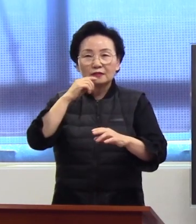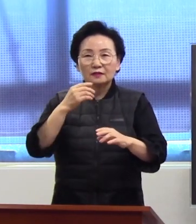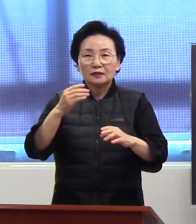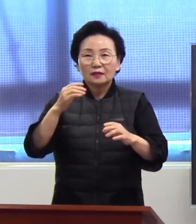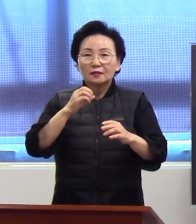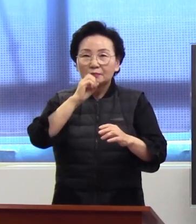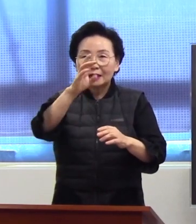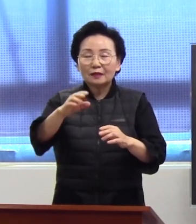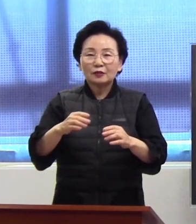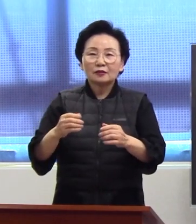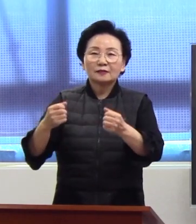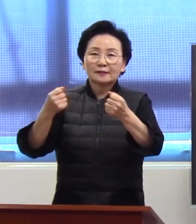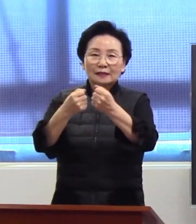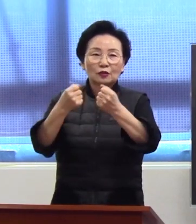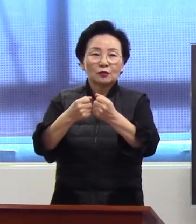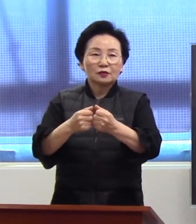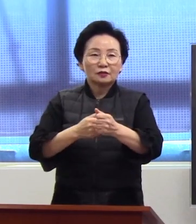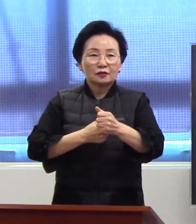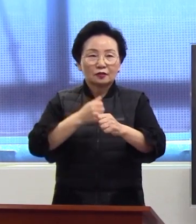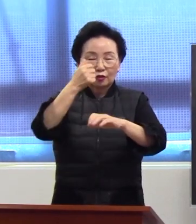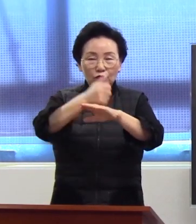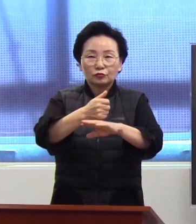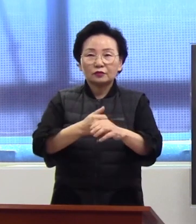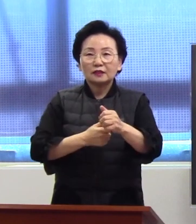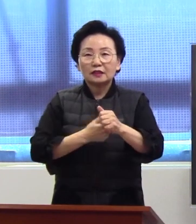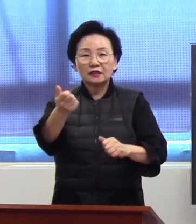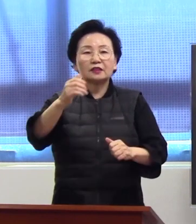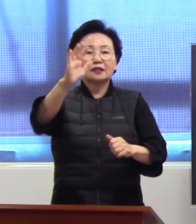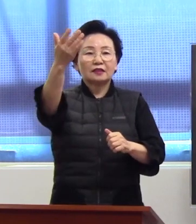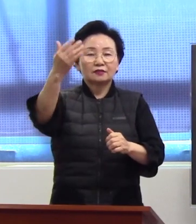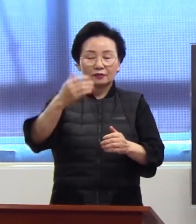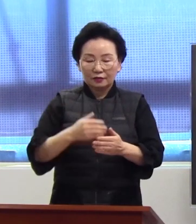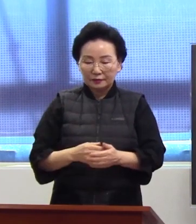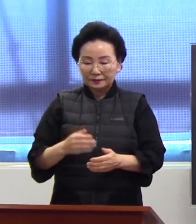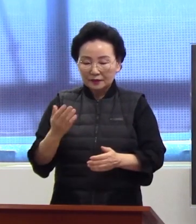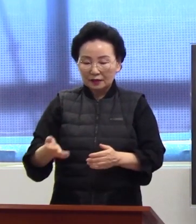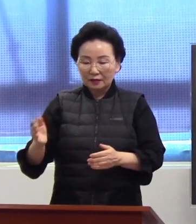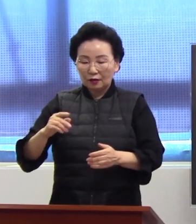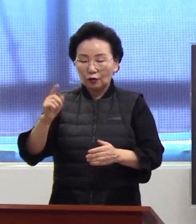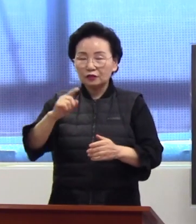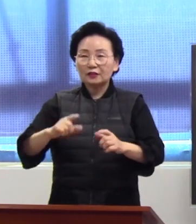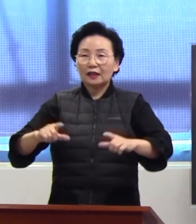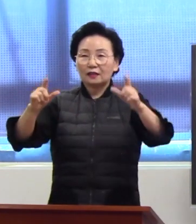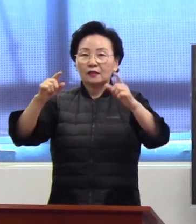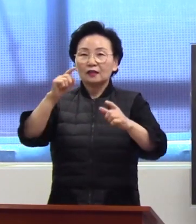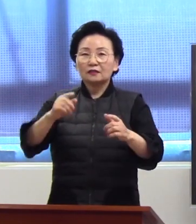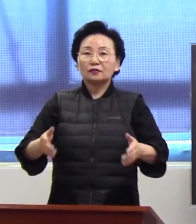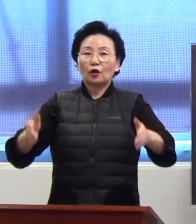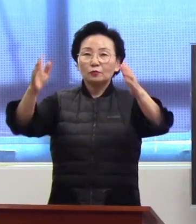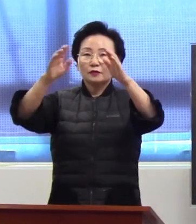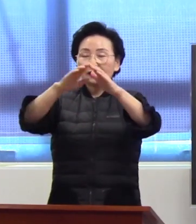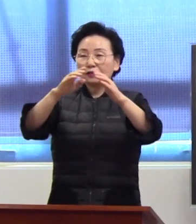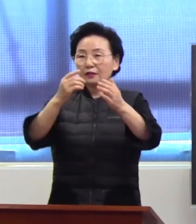보혈을 말하면서 싸워서 결국은 이기게 된 거죠. 그런데 어느 날 그 건물에서